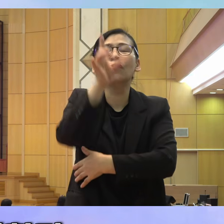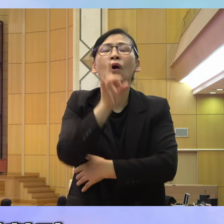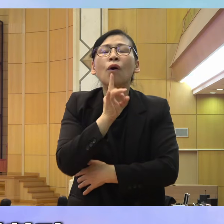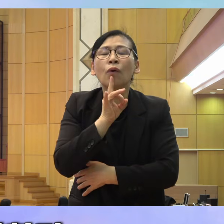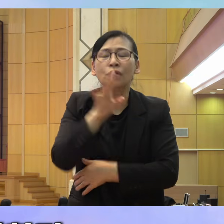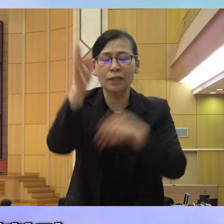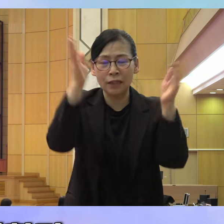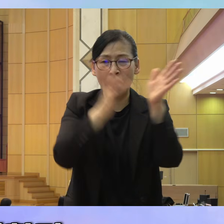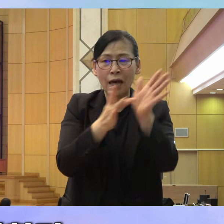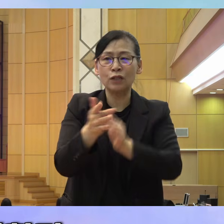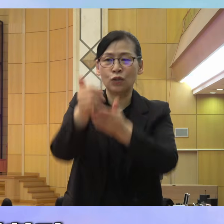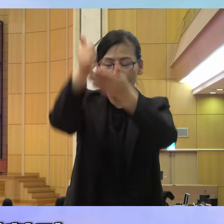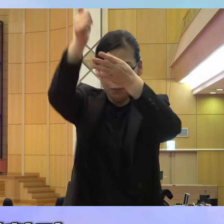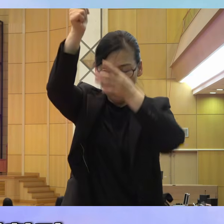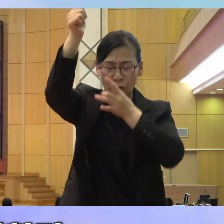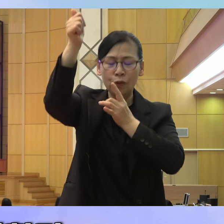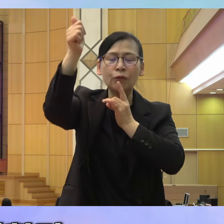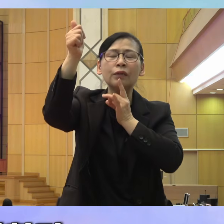오직